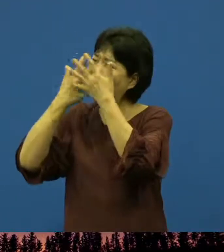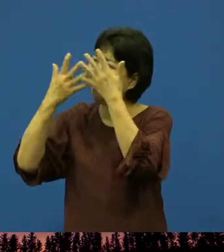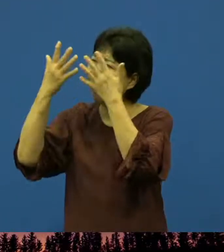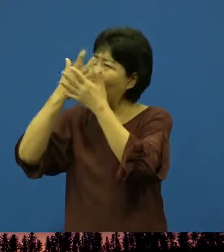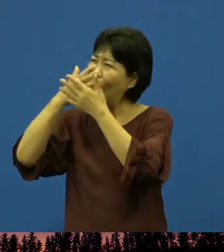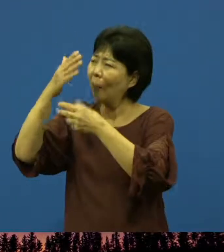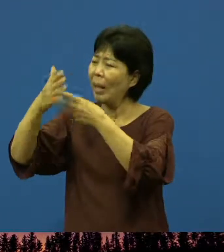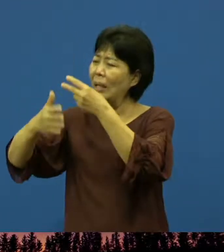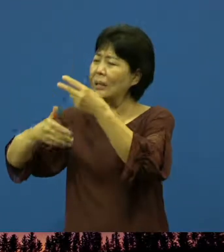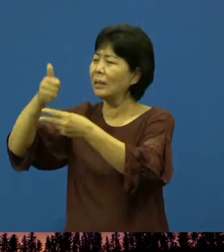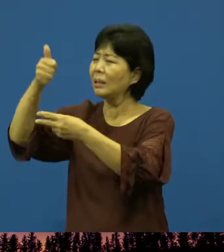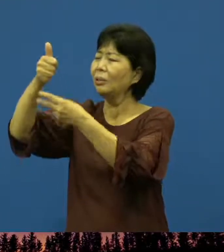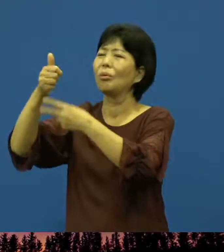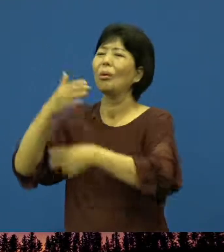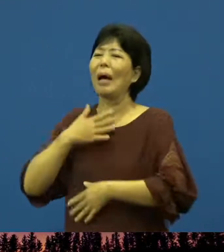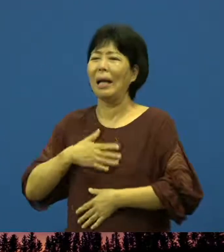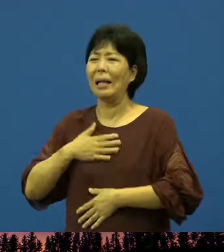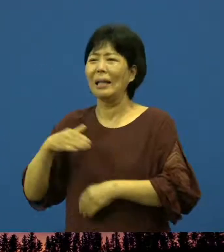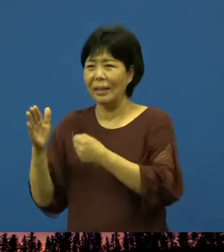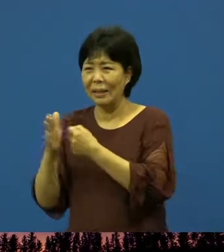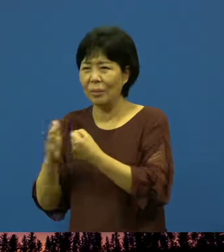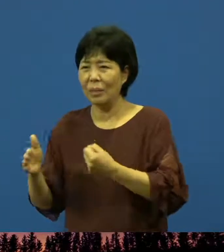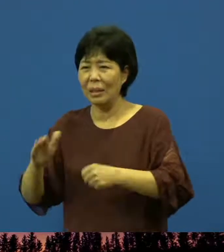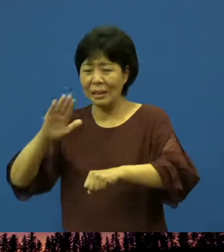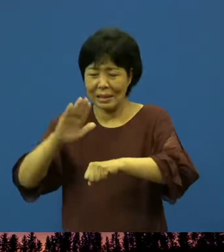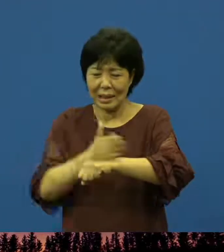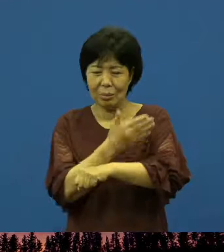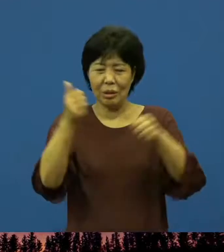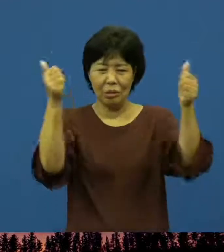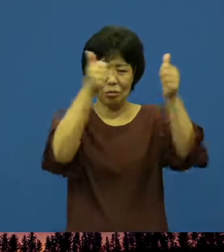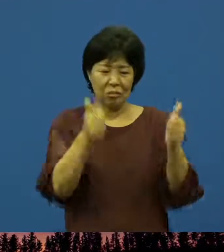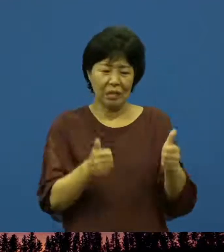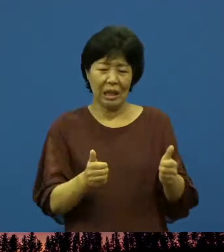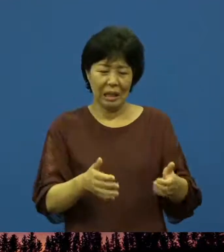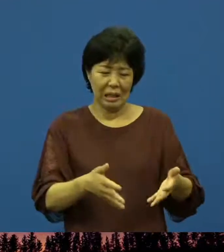여러분, 신앙생활이 갈수록 추상적인 것에서 벗어나야 추상적.